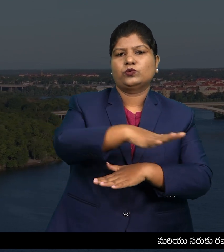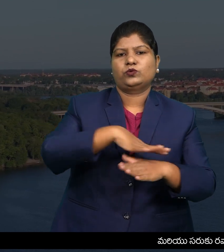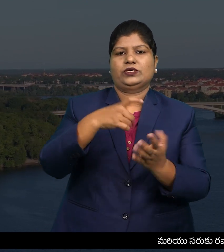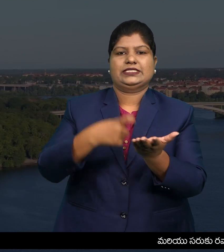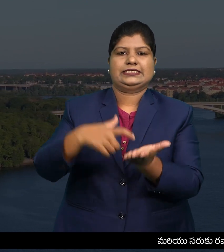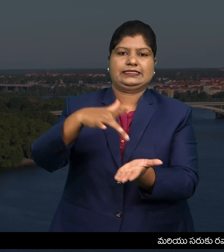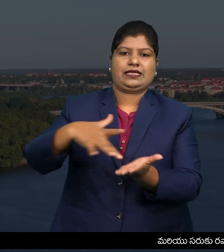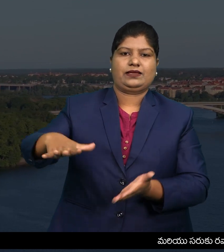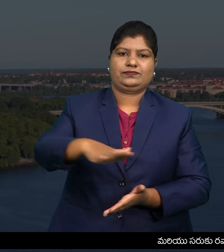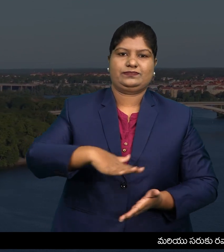ఉపయోగపడతాయి.